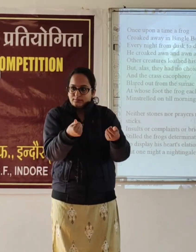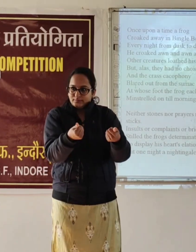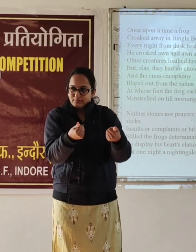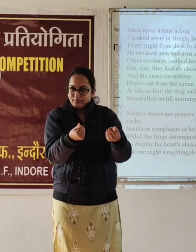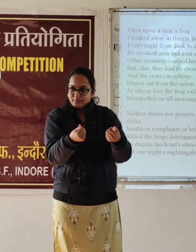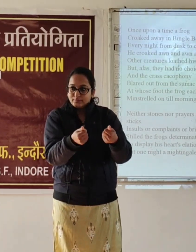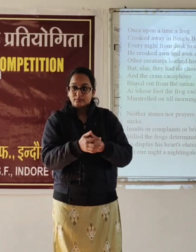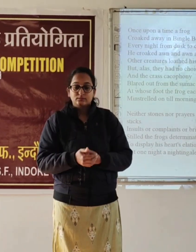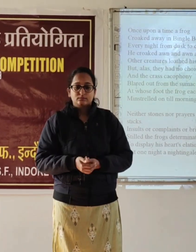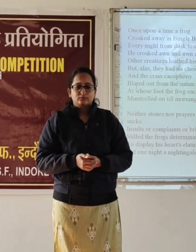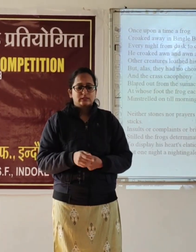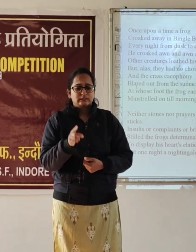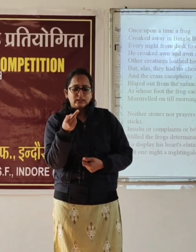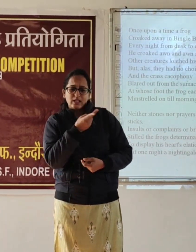कि क्यों ना रेस की जाए